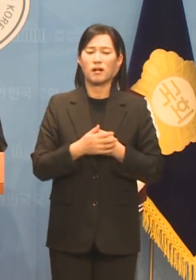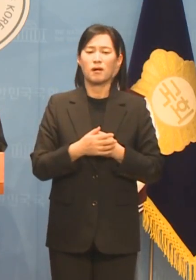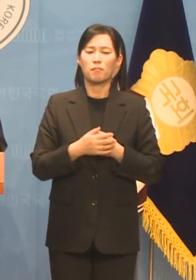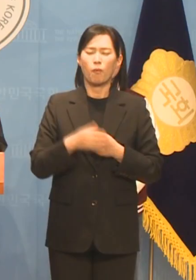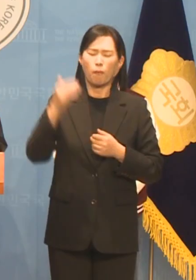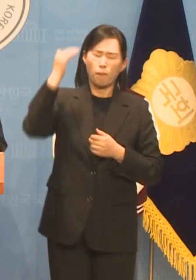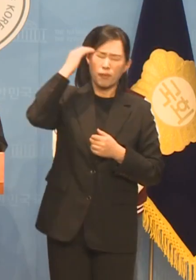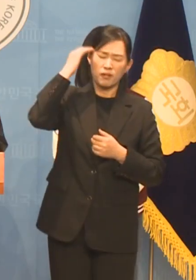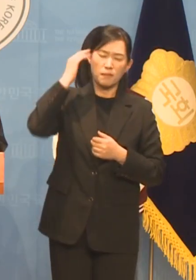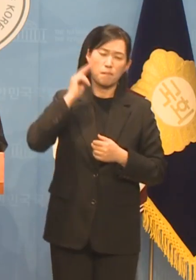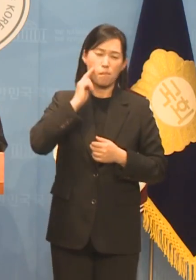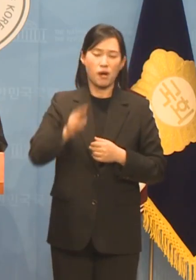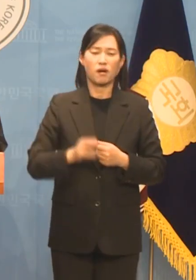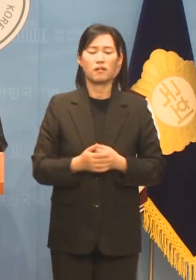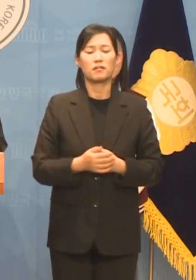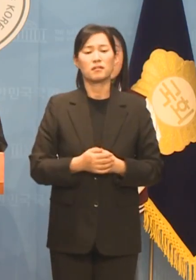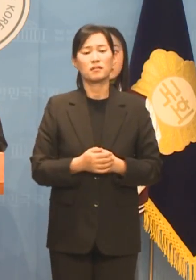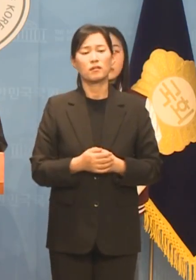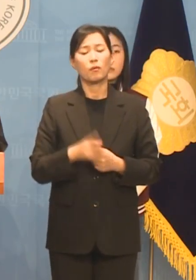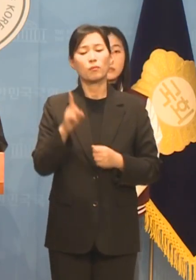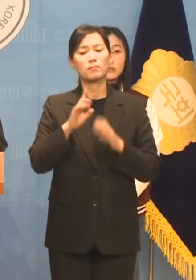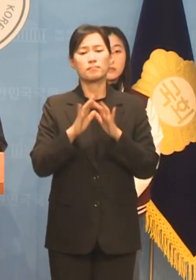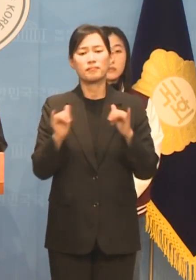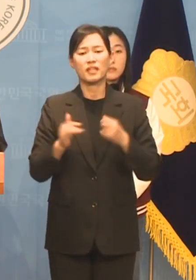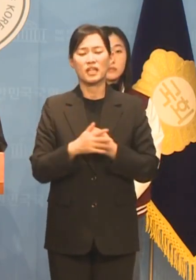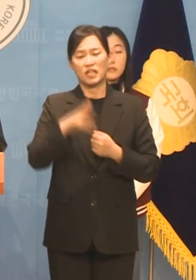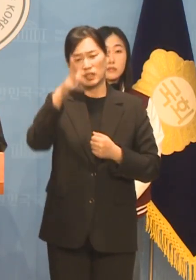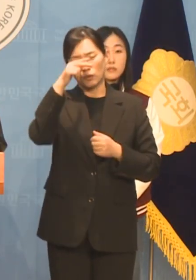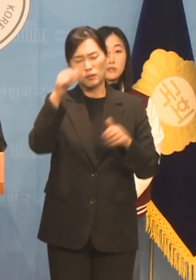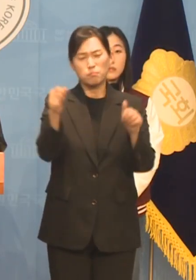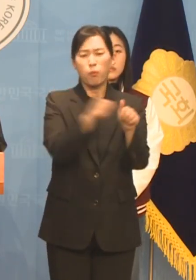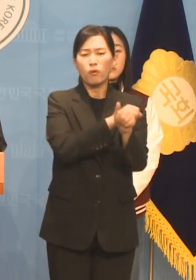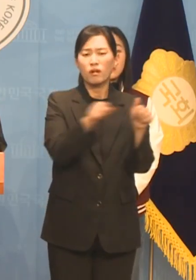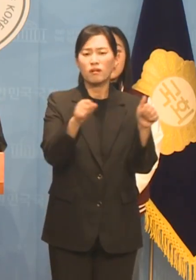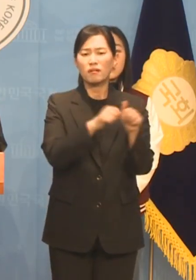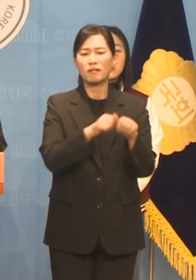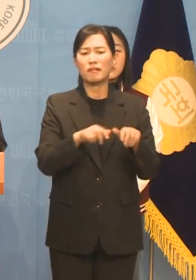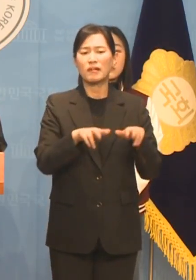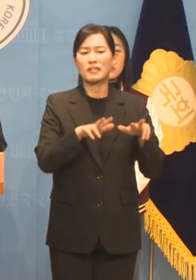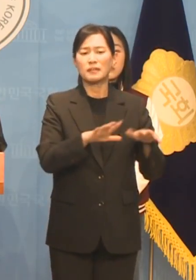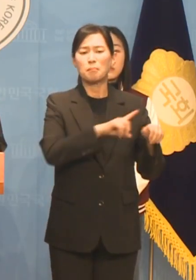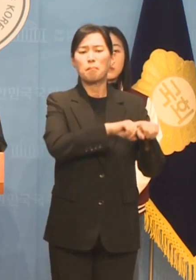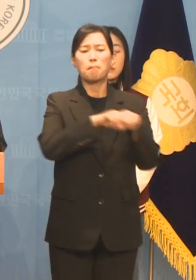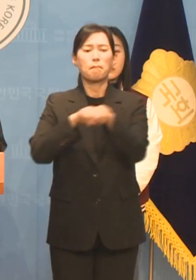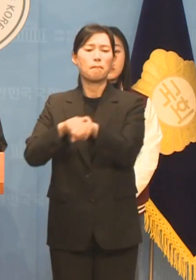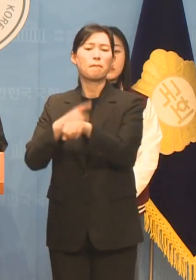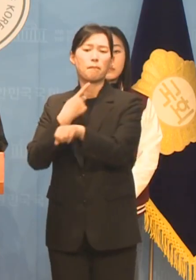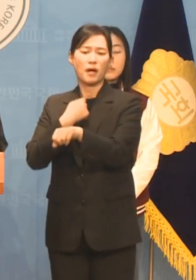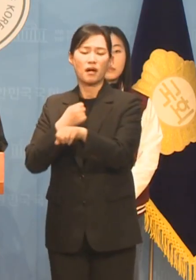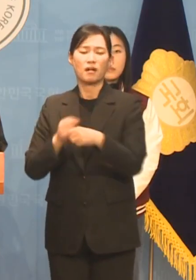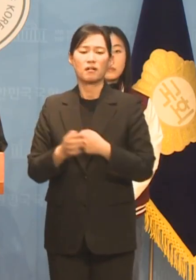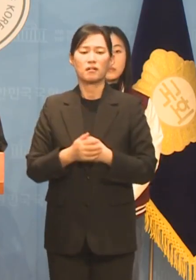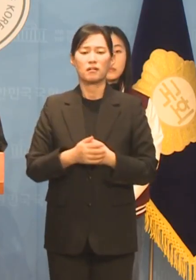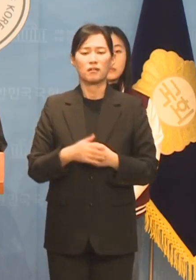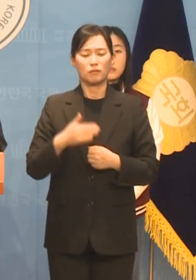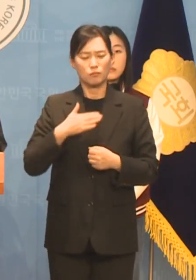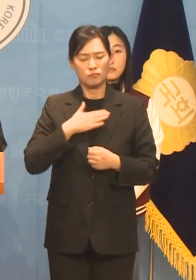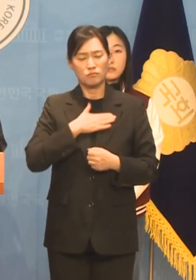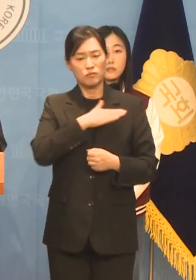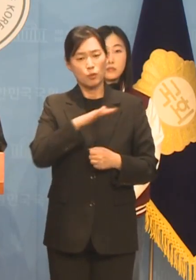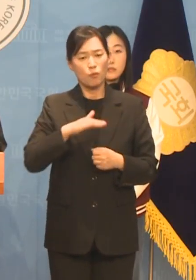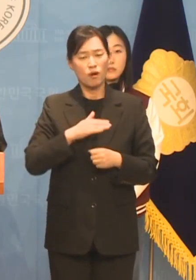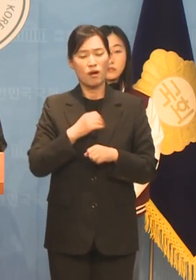서슴지 않았습니다. 급기야 그중 한 명은 경찰을 폭행하여 현행범으로 체포되었습니다. 우리와 뜻을